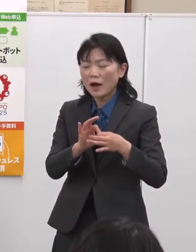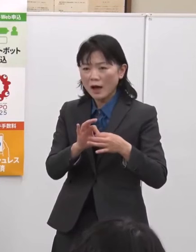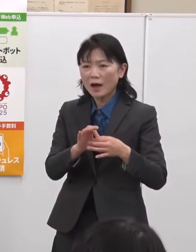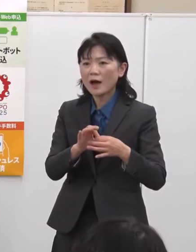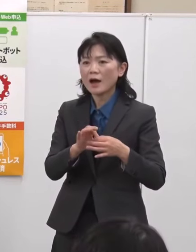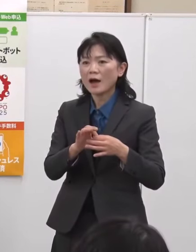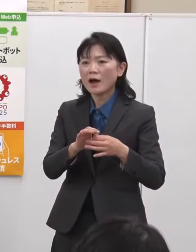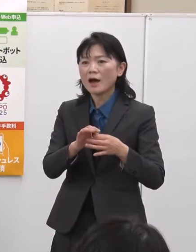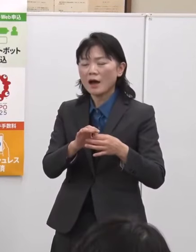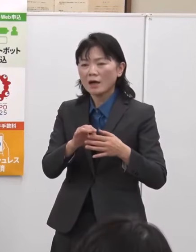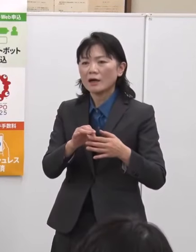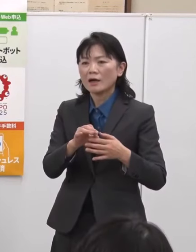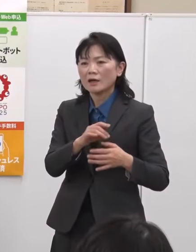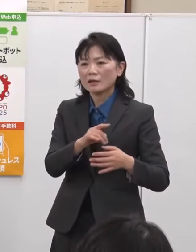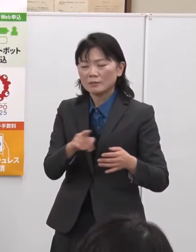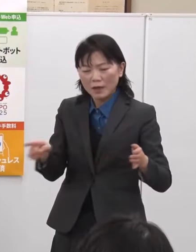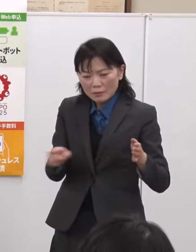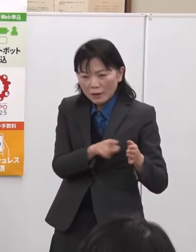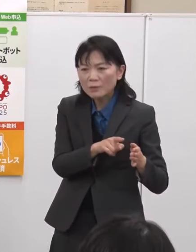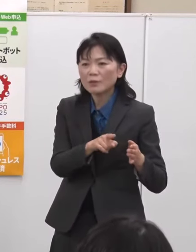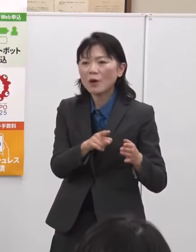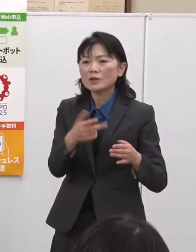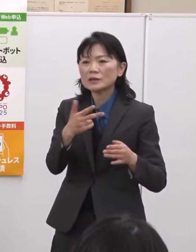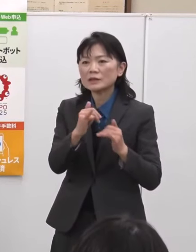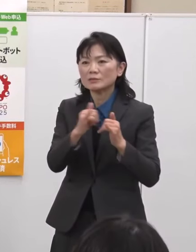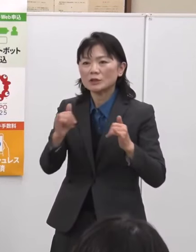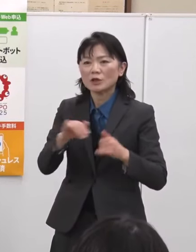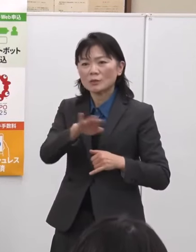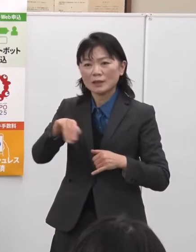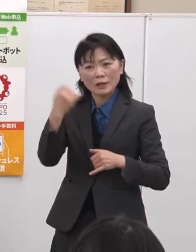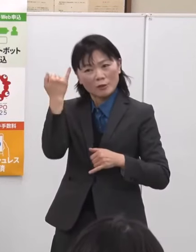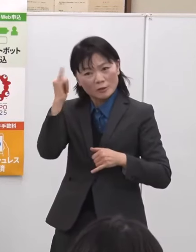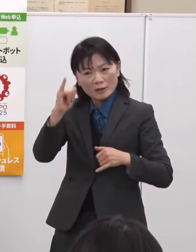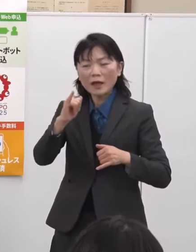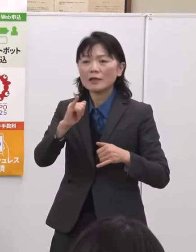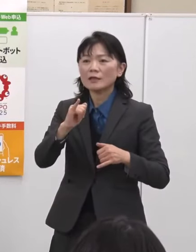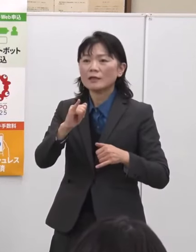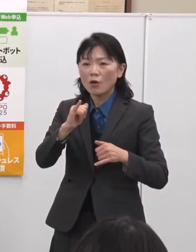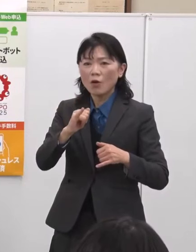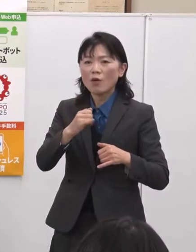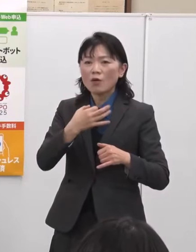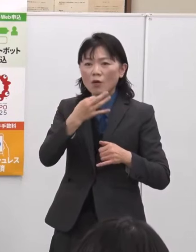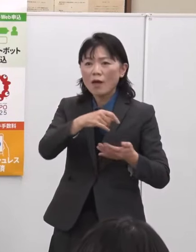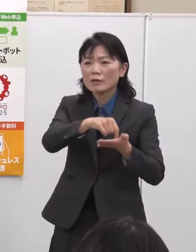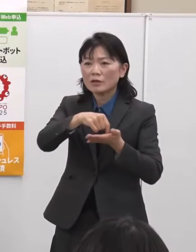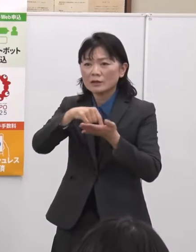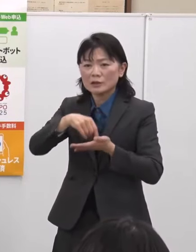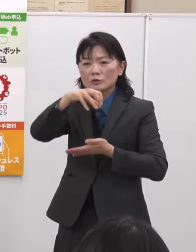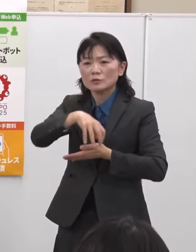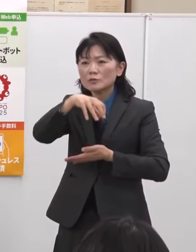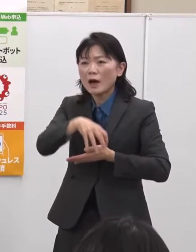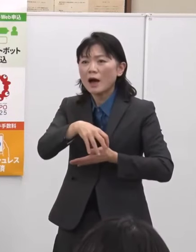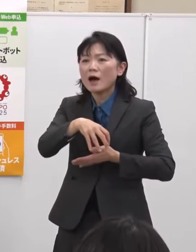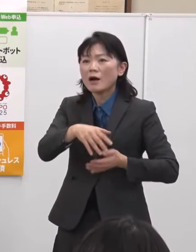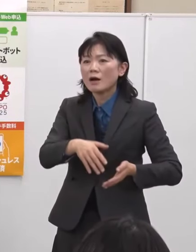この間もですね、IR の実施の市民の皆さんの意見を聞く場を設けたり、環境影響評価に関